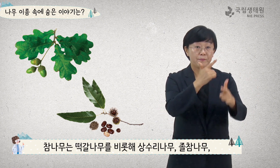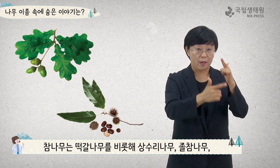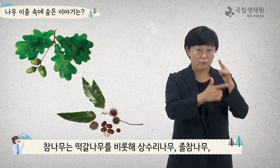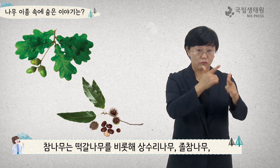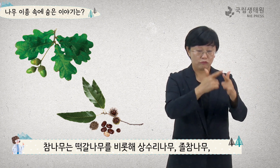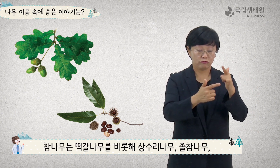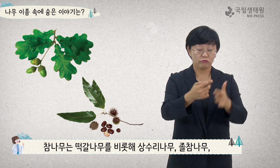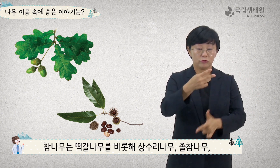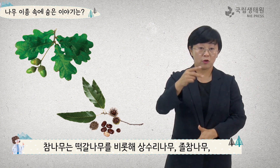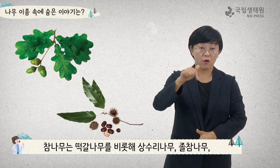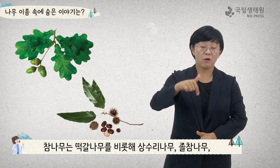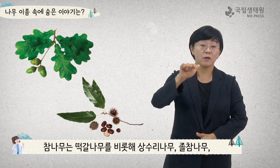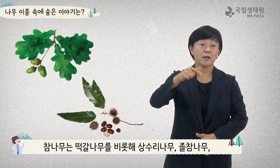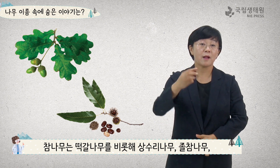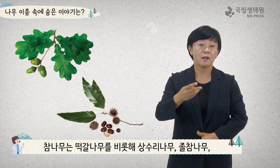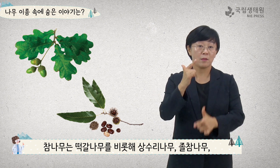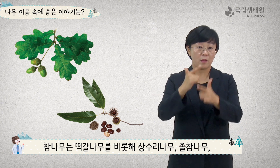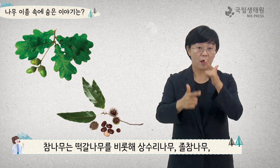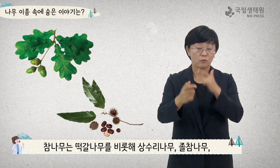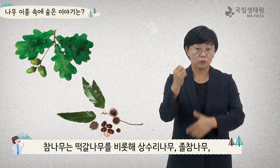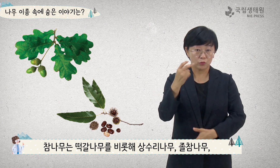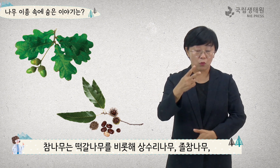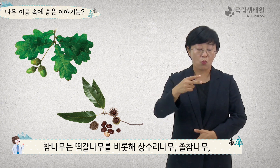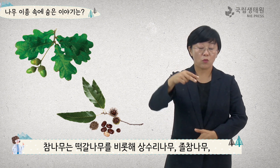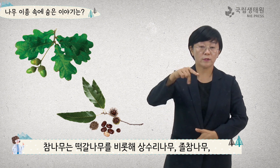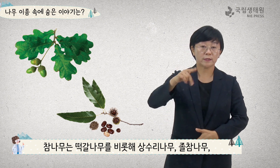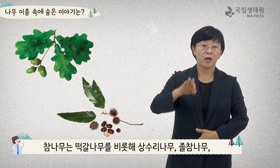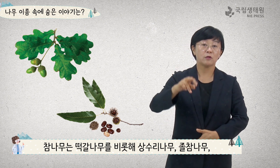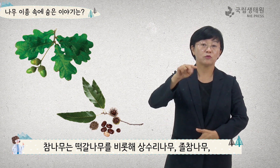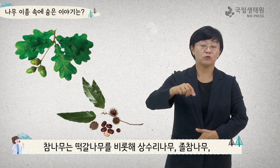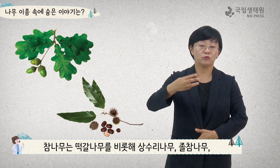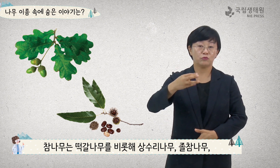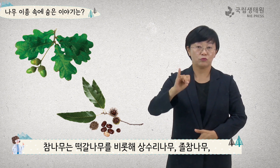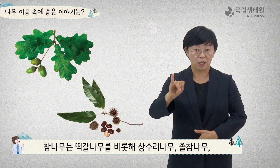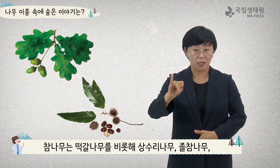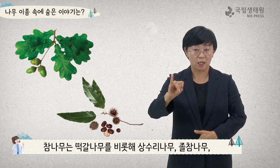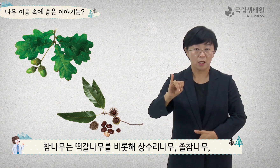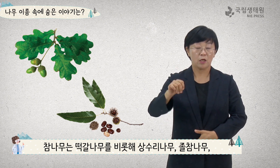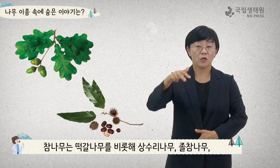참나무는 떡갈나무를 비롯해 상수리나무, 졸참나무,